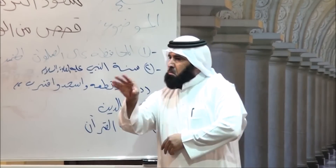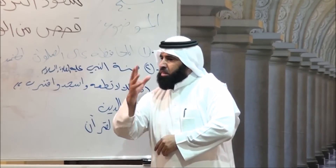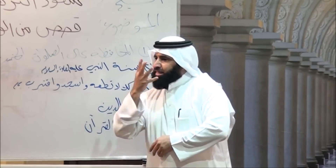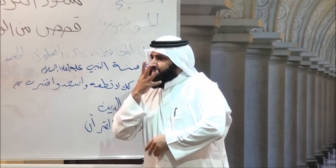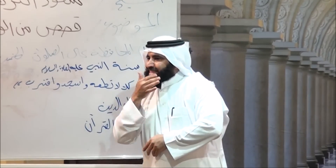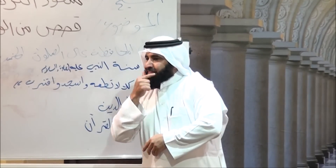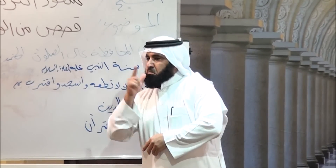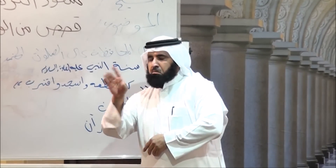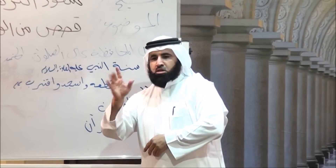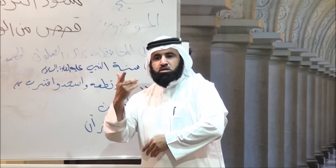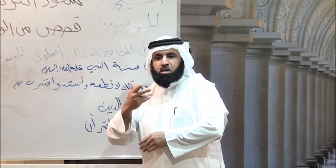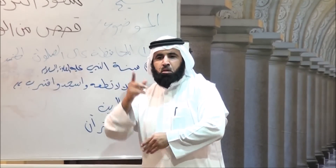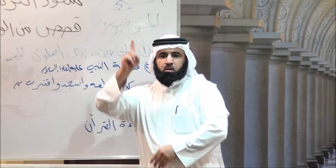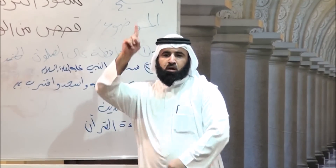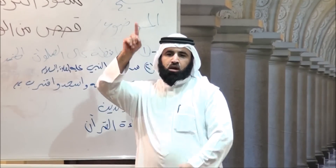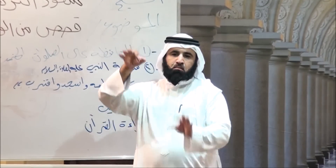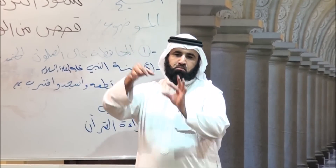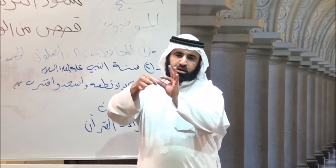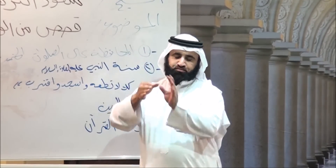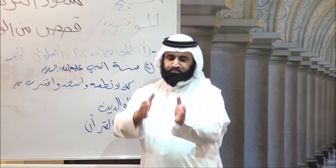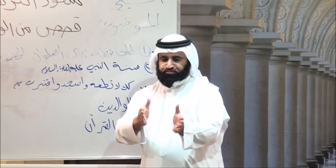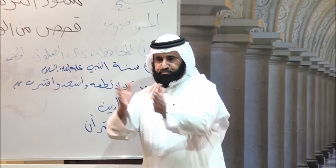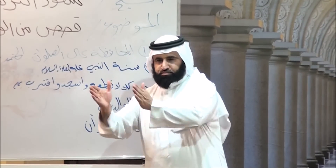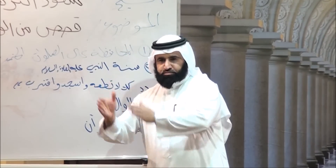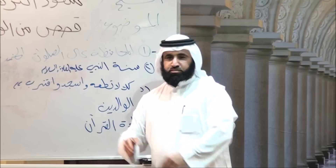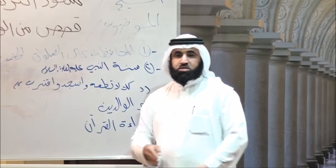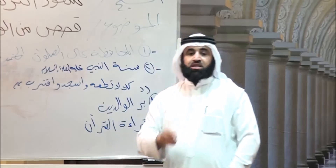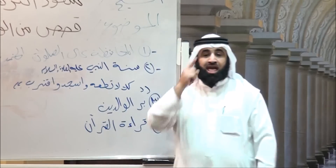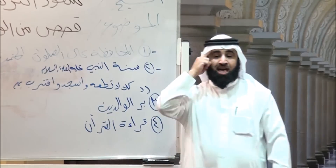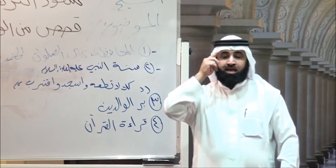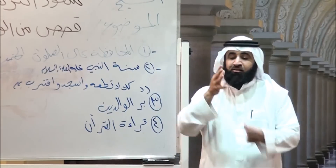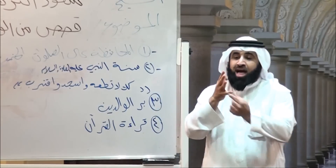علي بن أبي طالب رضي الله